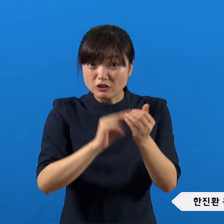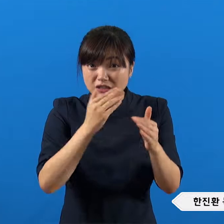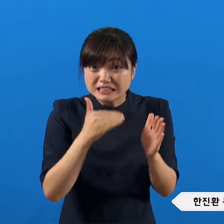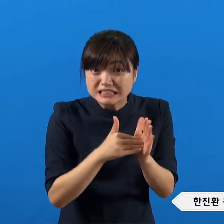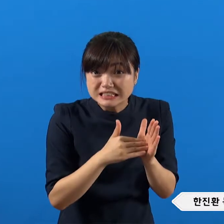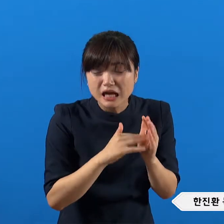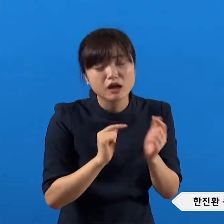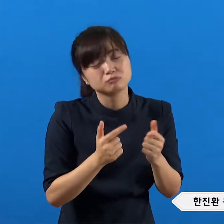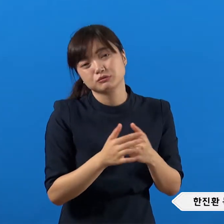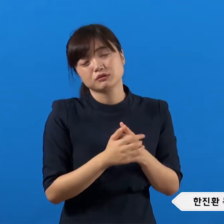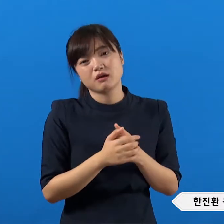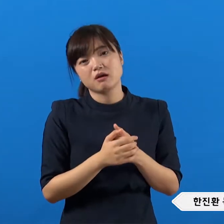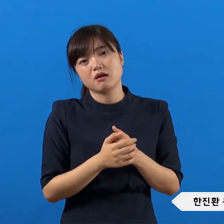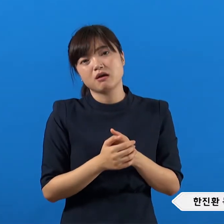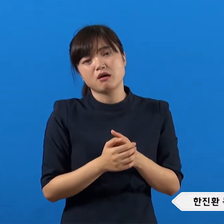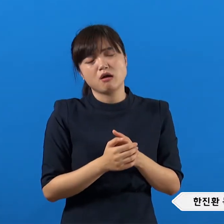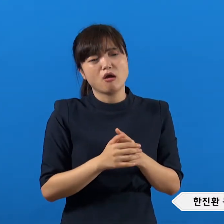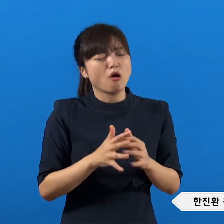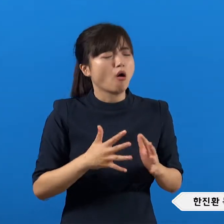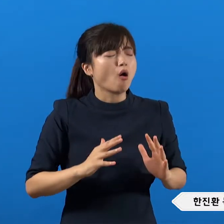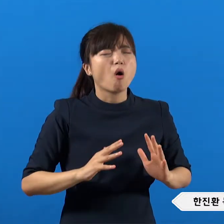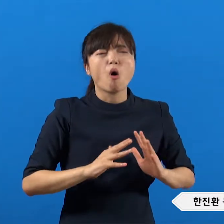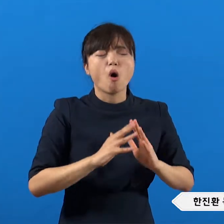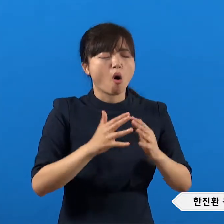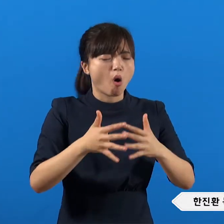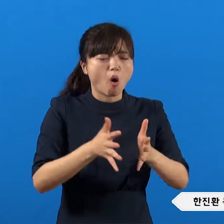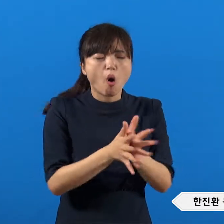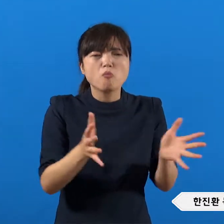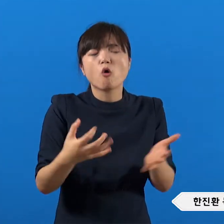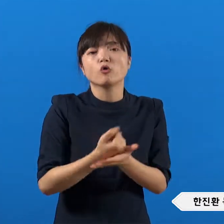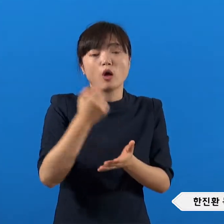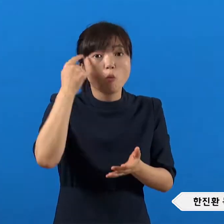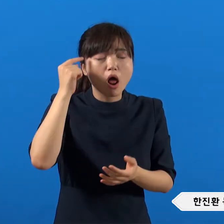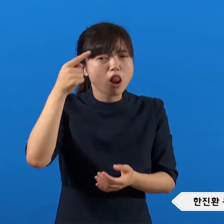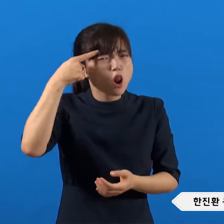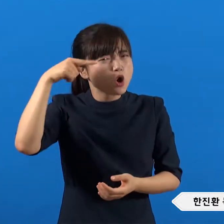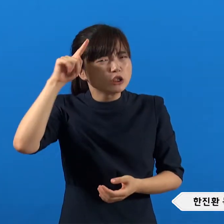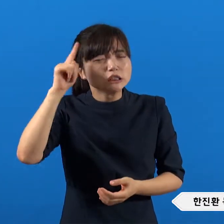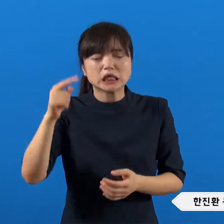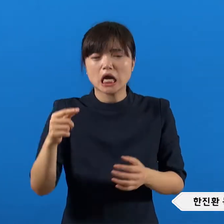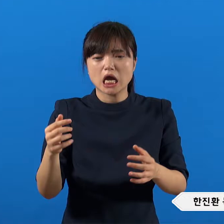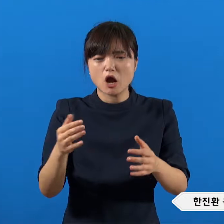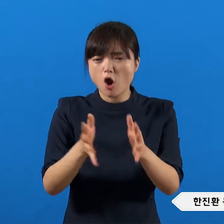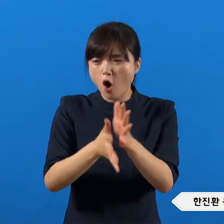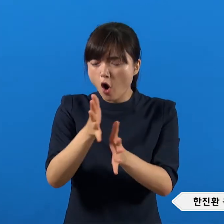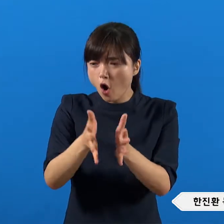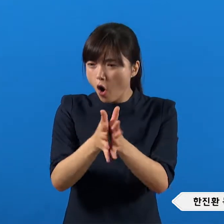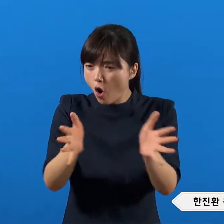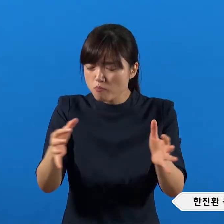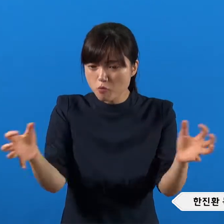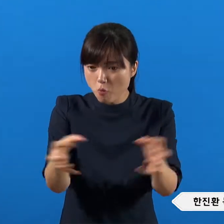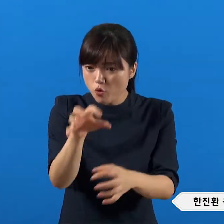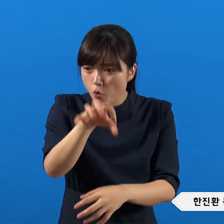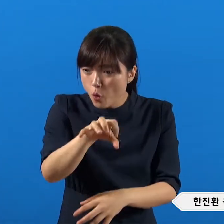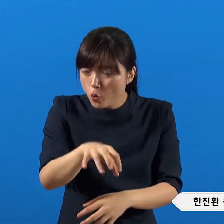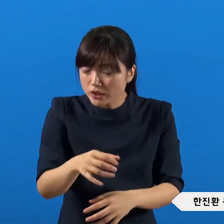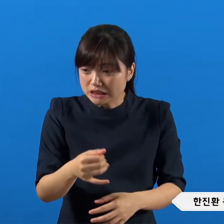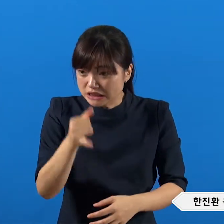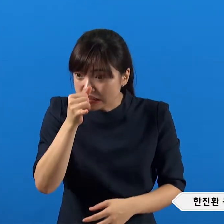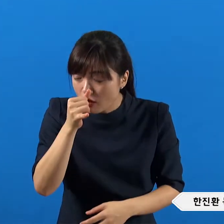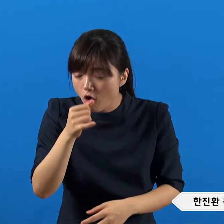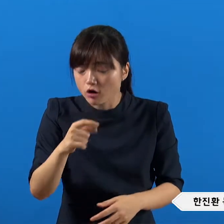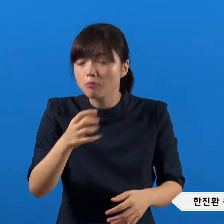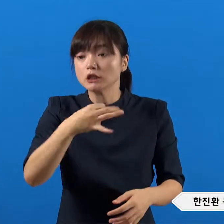아니었습니다. 건물을 얻어야 되는데, 러시아에서는 건물 없이 모이는 모임은 다 불법이기 때문에 건물이